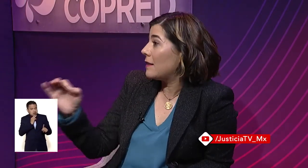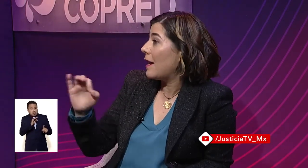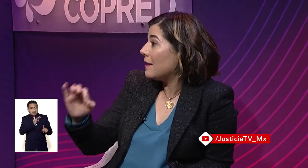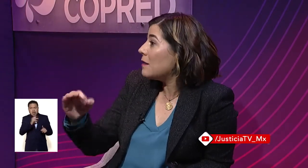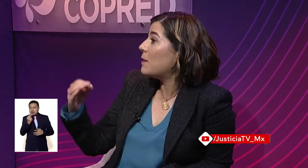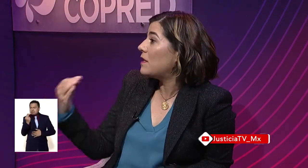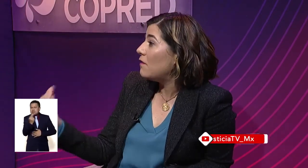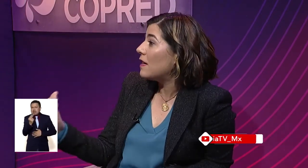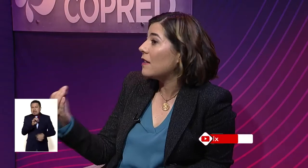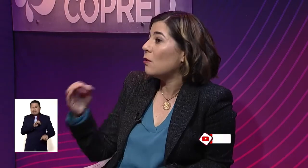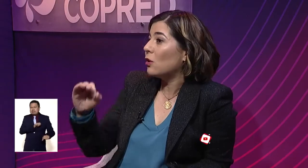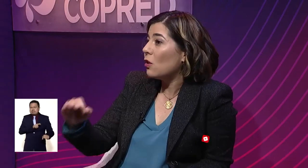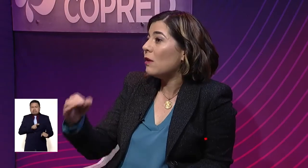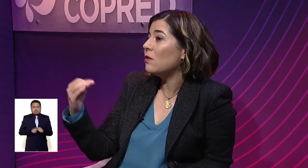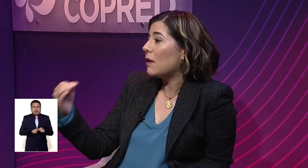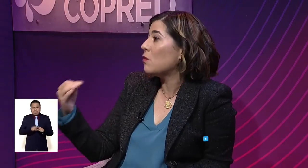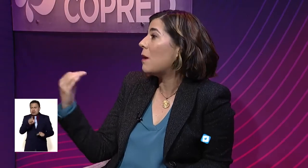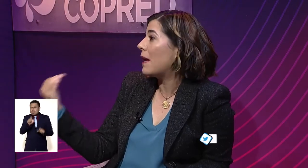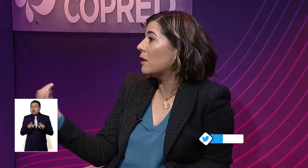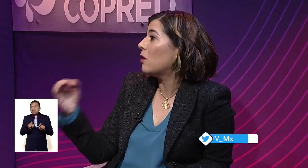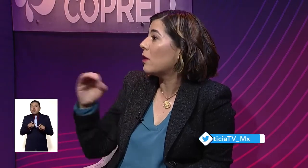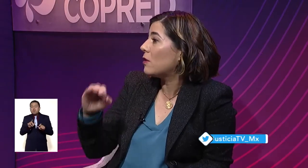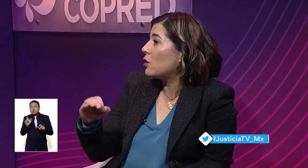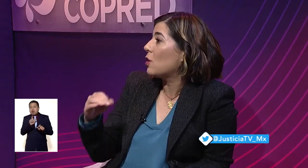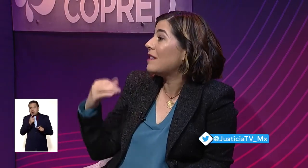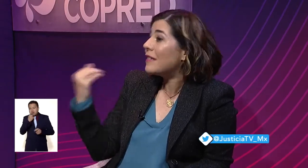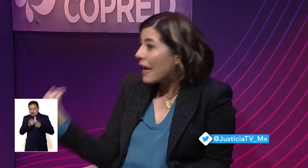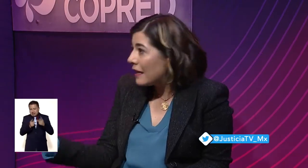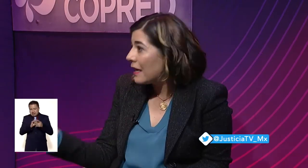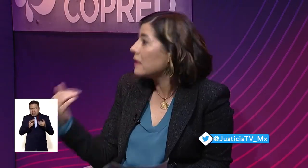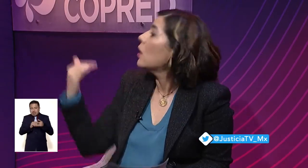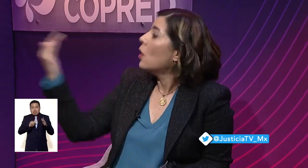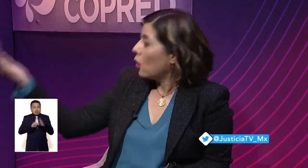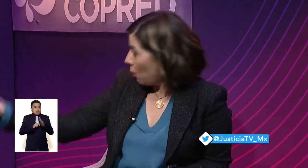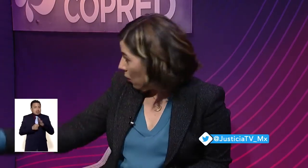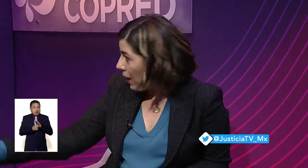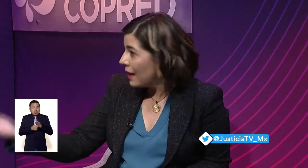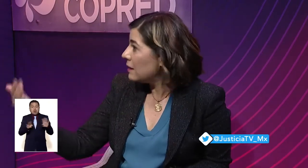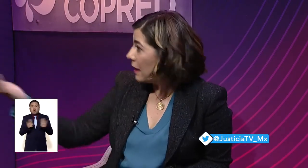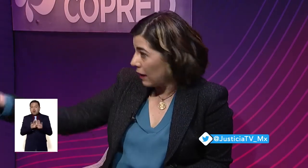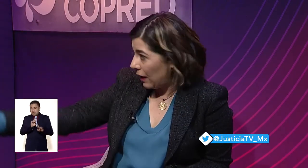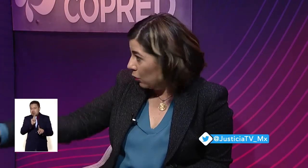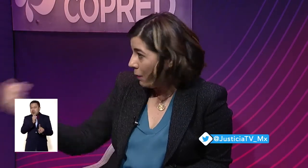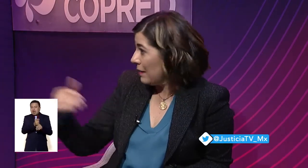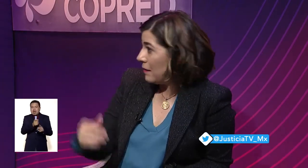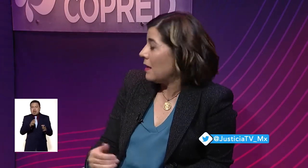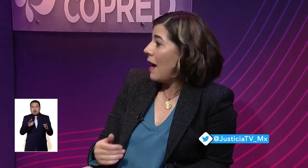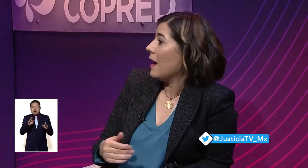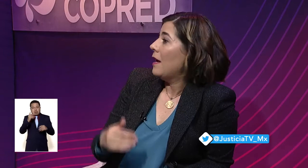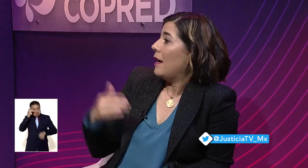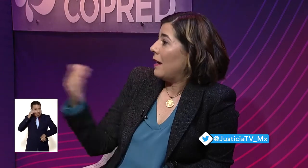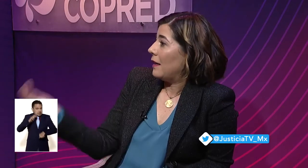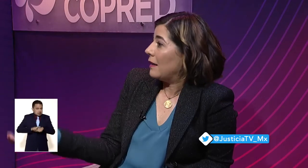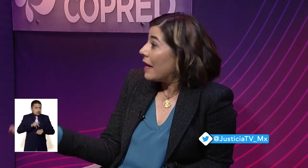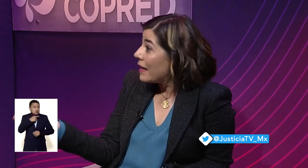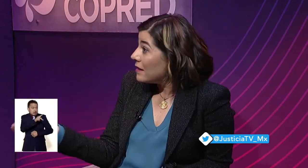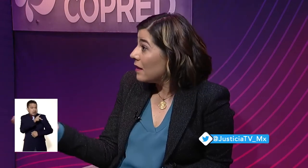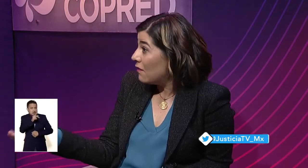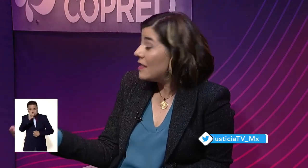necesidades específicas, sobre todo cuando estamos hablando de cuestiones técnicas, como lo es tu maestría en inteligencia artificial